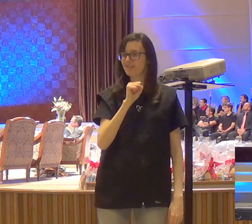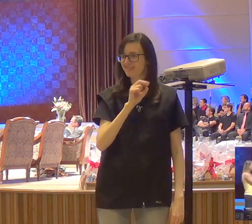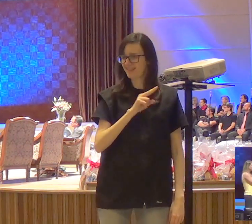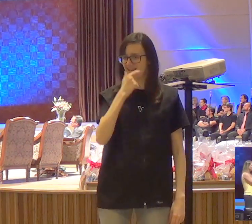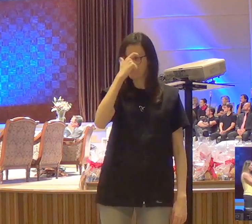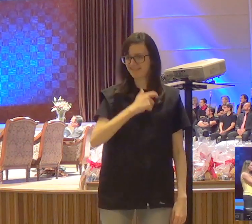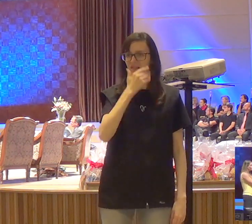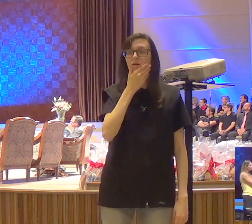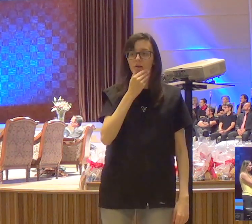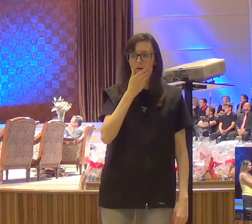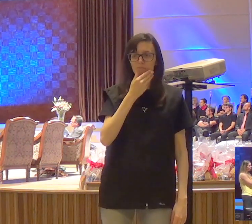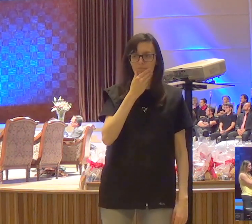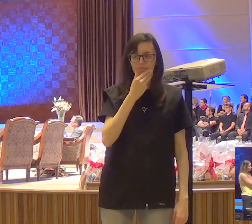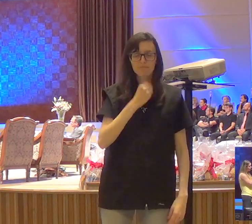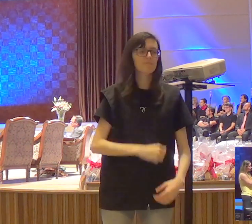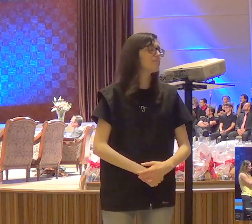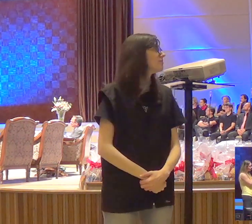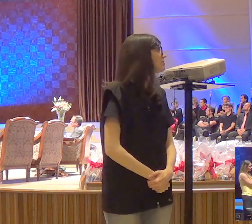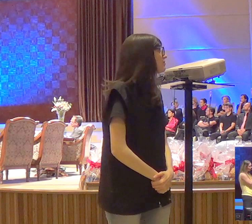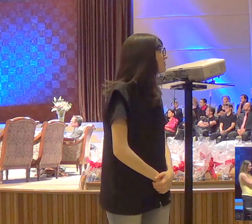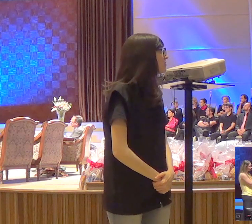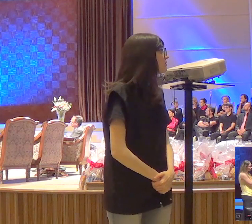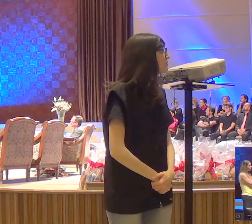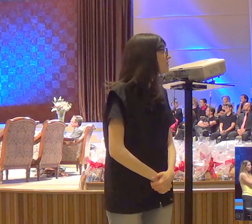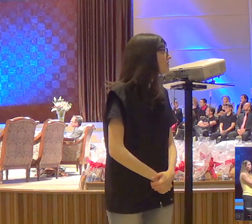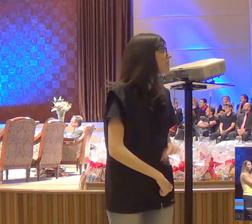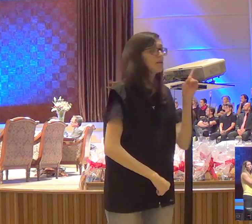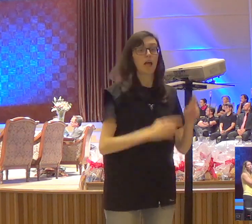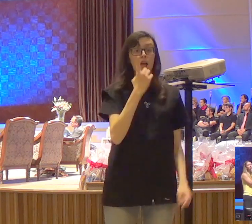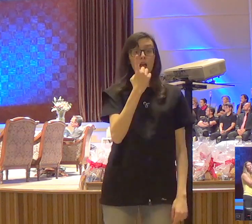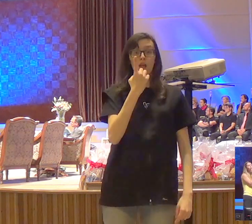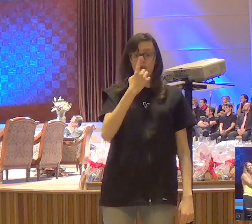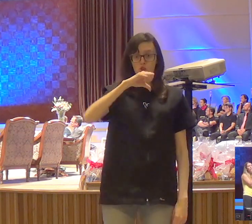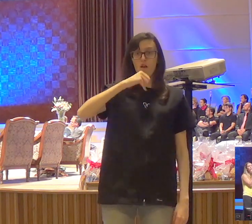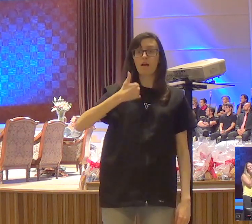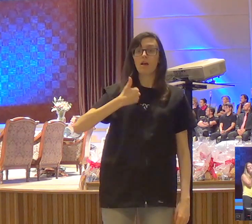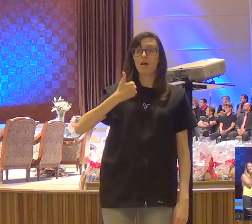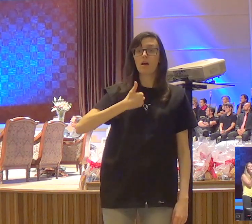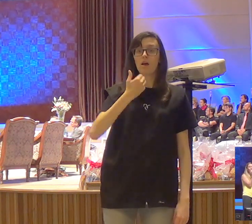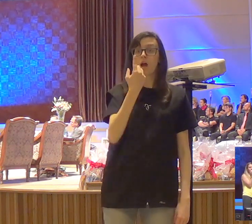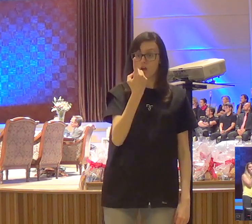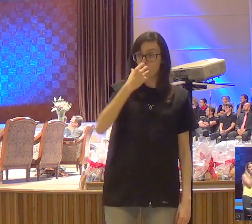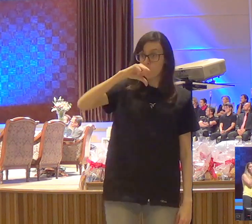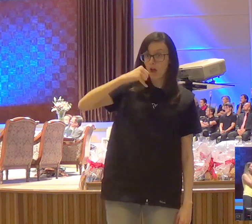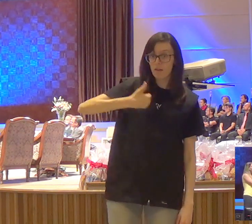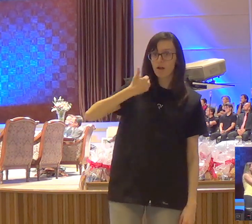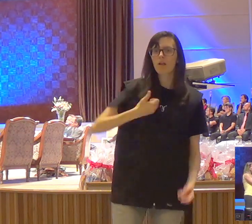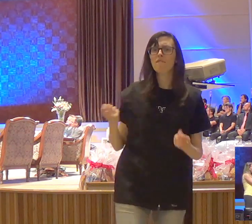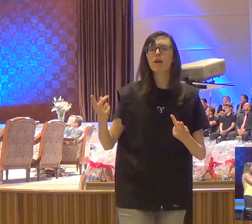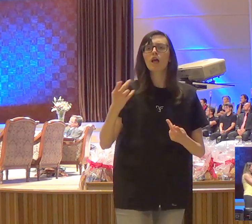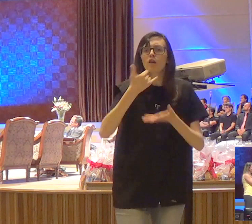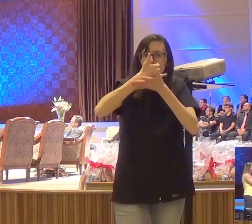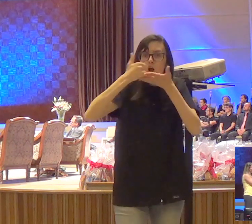age of only 19, he was selling $2 million a year in drugs. Com 19 anos, ele estava vendendo 2 milhões de dólares em drogas. He